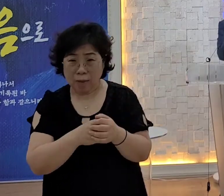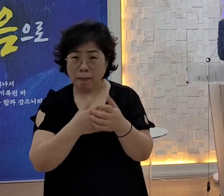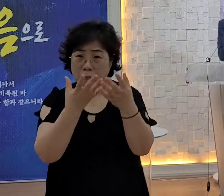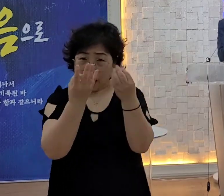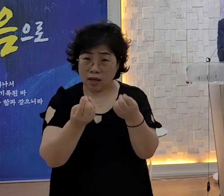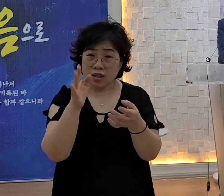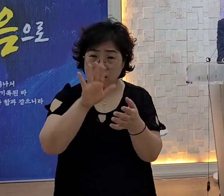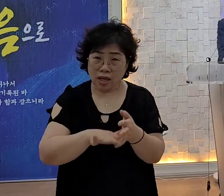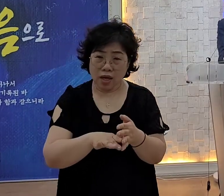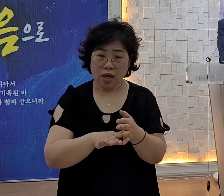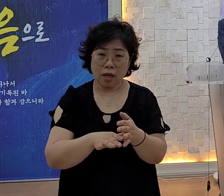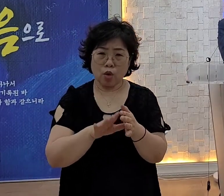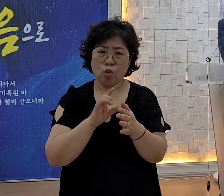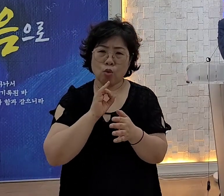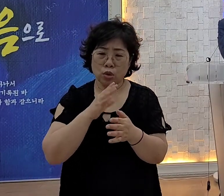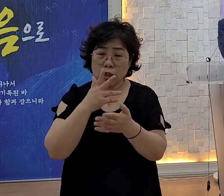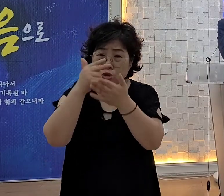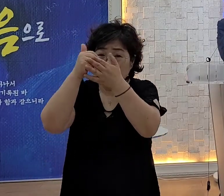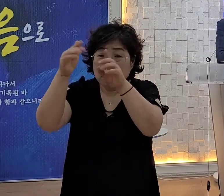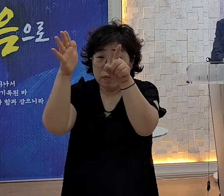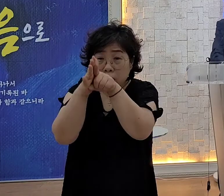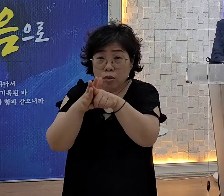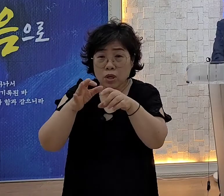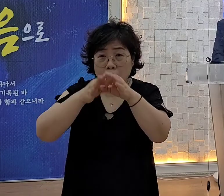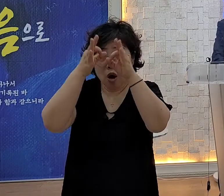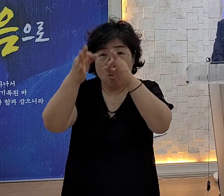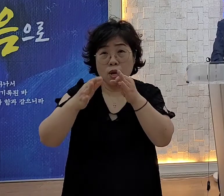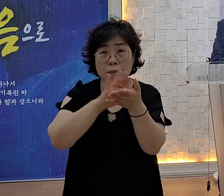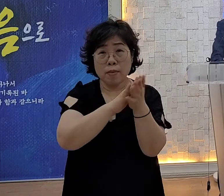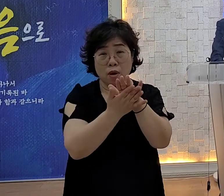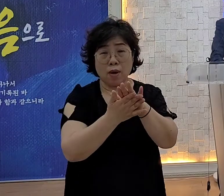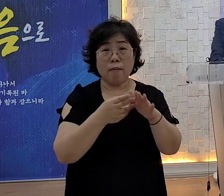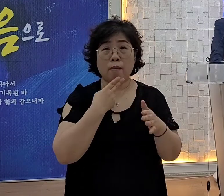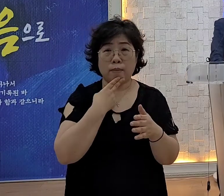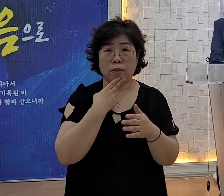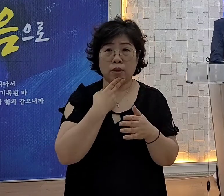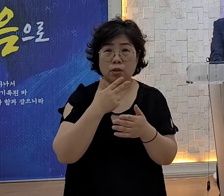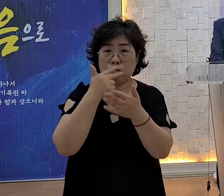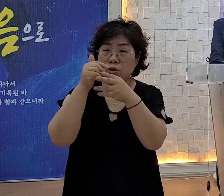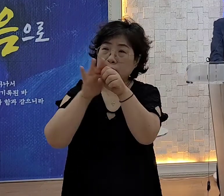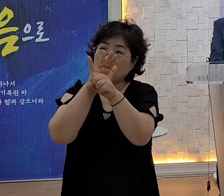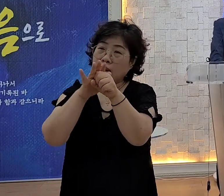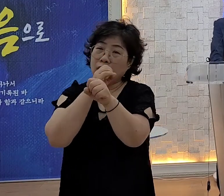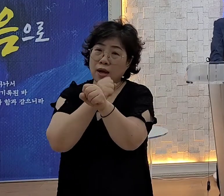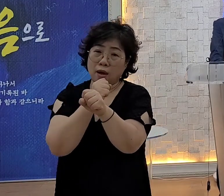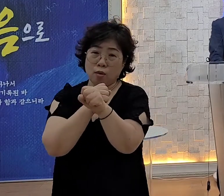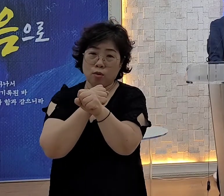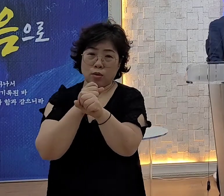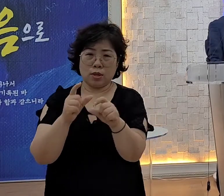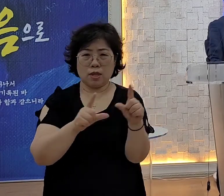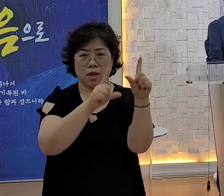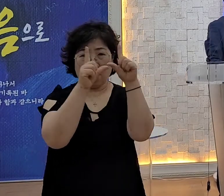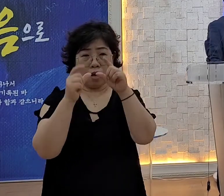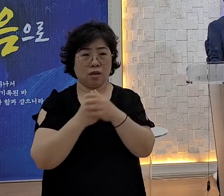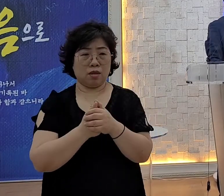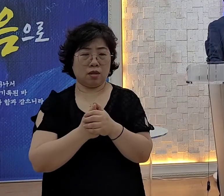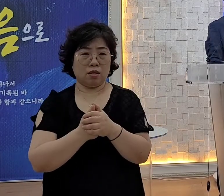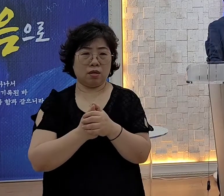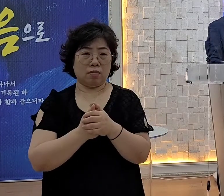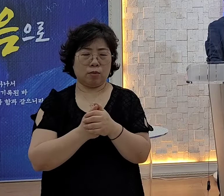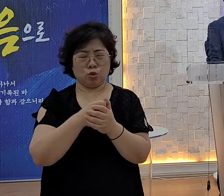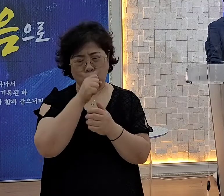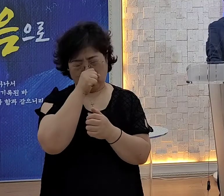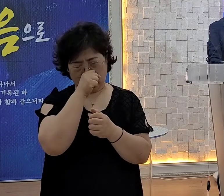오직 우리가 주님을 믿고 영원히 변하지 않는 그 주님을 사랑하면서 정말